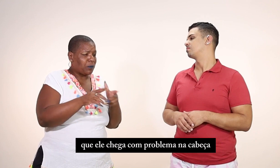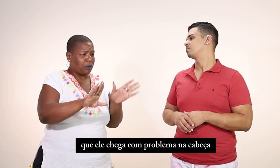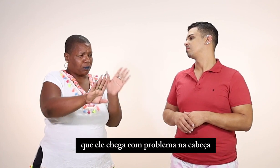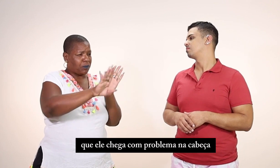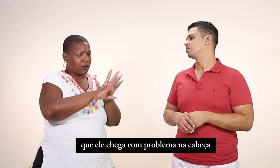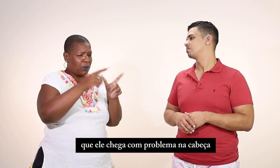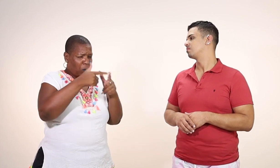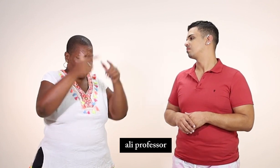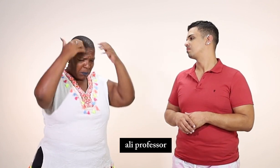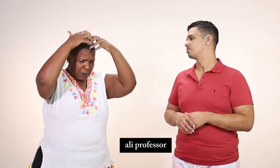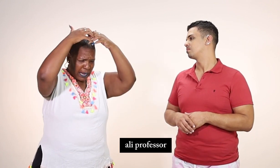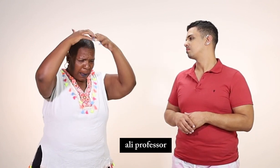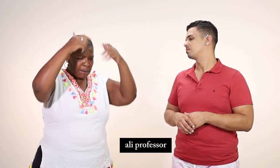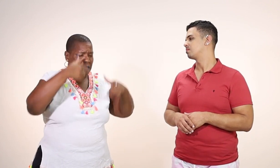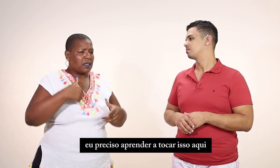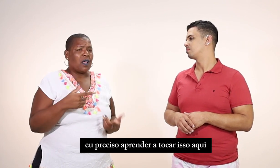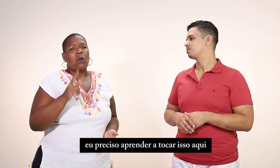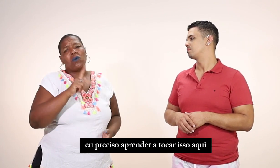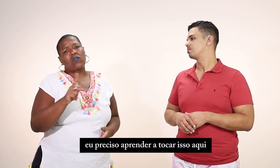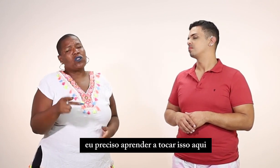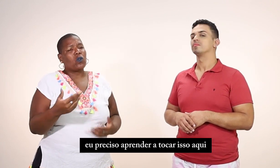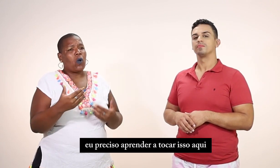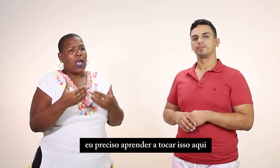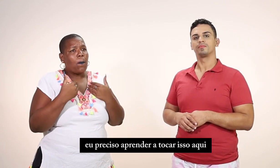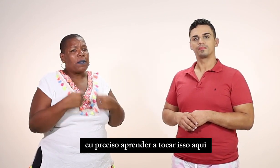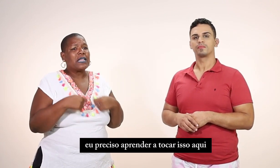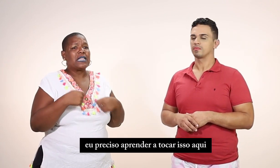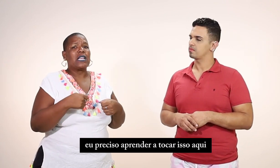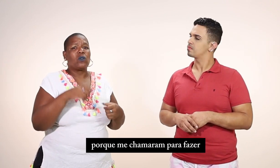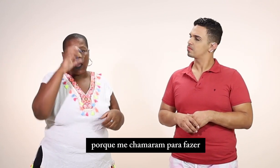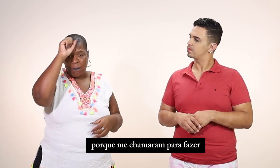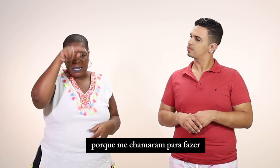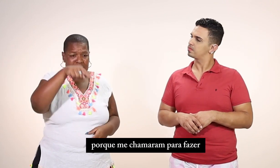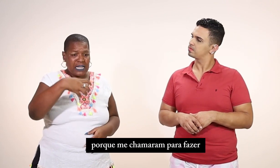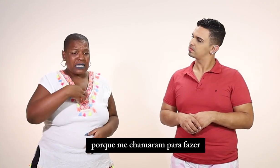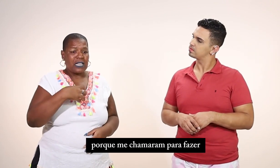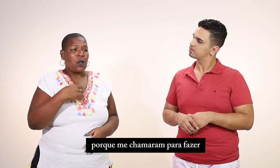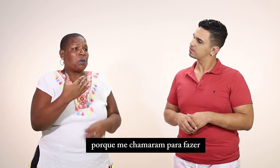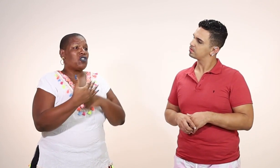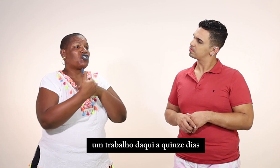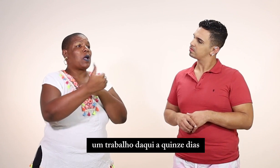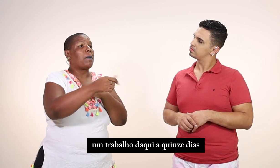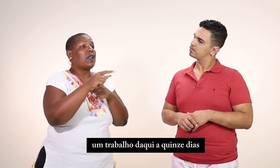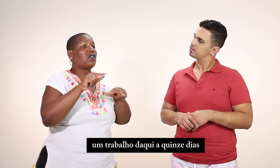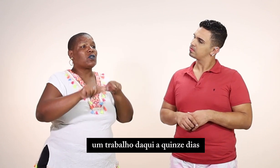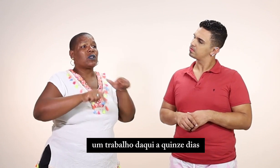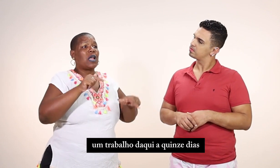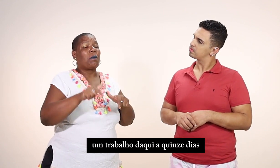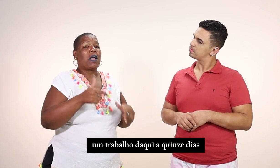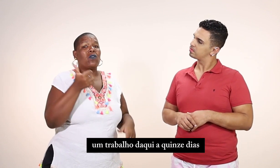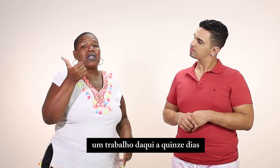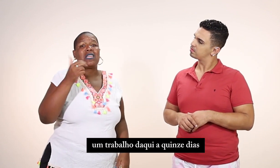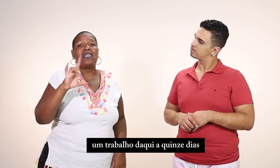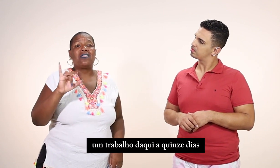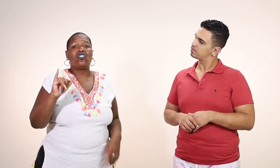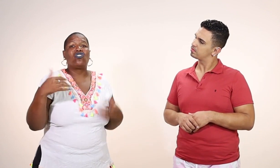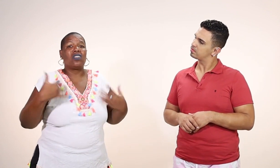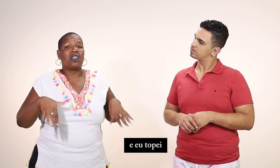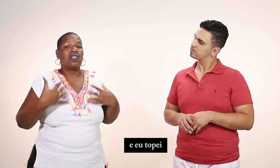na cabeça ali. Professor, eu preciso aprender a tocar isso aqui porque me chamaram para fazer um trabalho daqui a 15 dias e